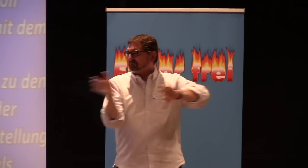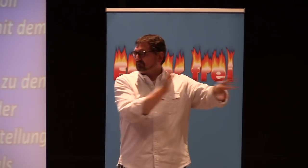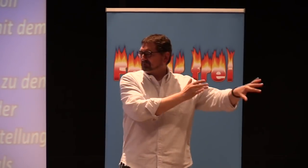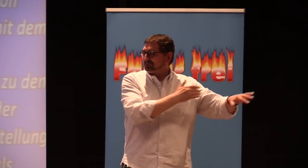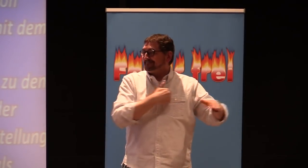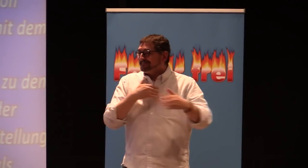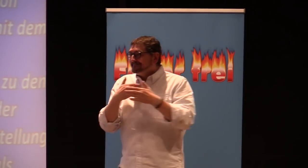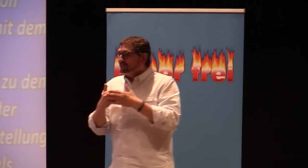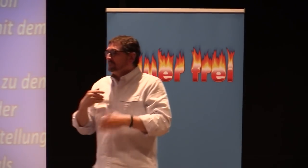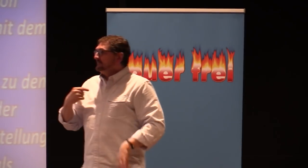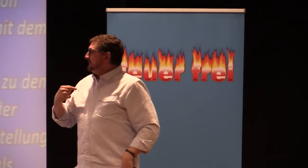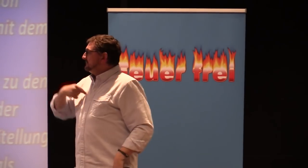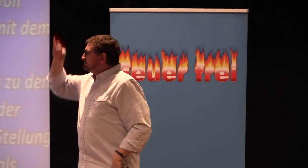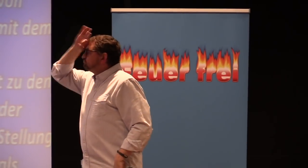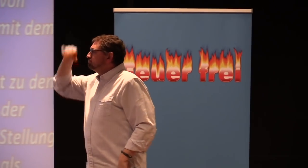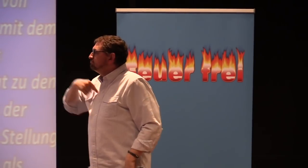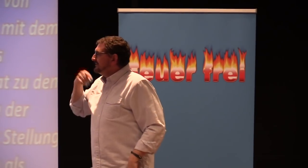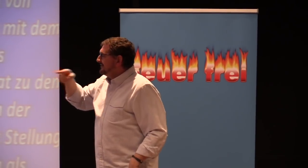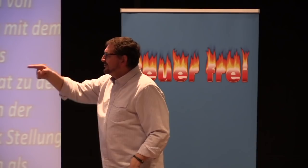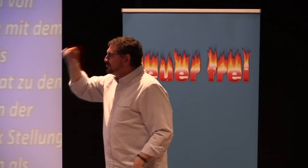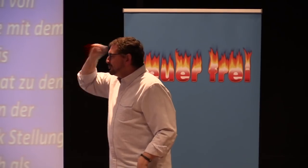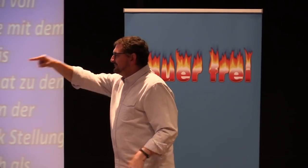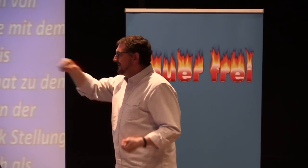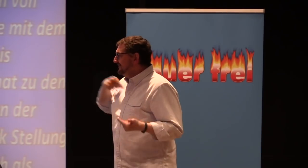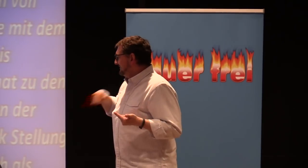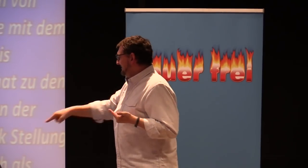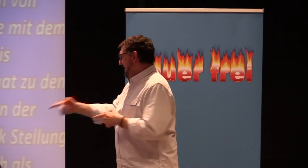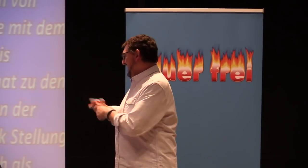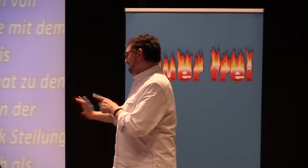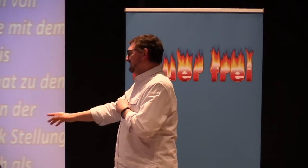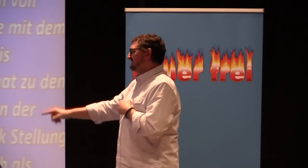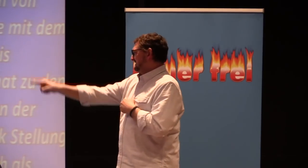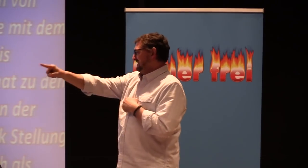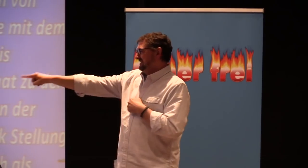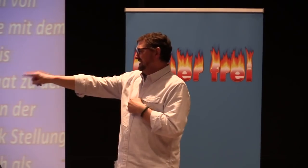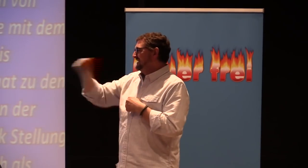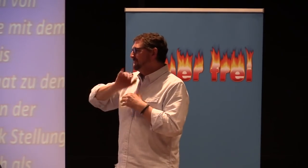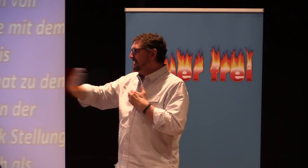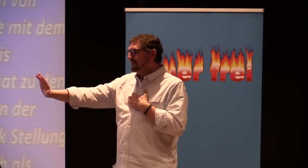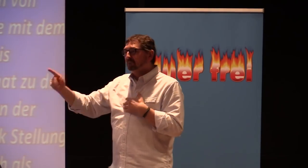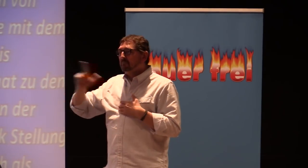Also ich möchte das jetzt gar nicht irgendwie hörend oder gehörlosspezifisch machen, also was wir hören, ich meine, kenne ich mich ja sowieso nicht aus.